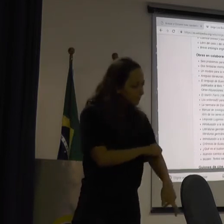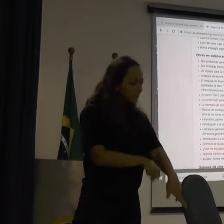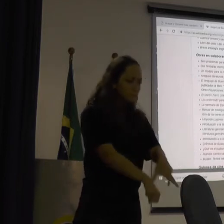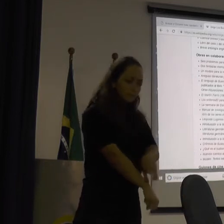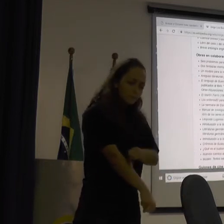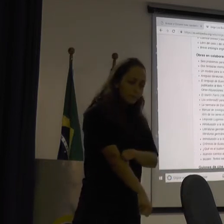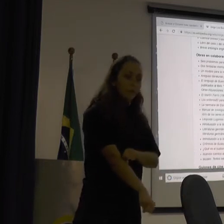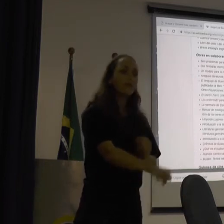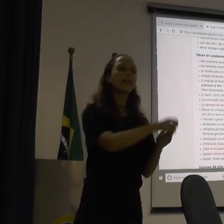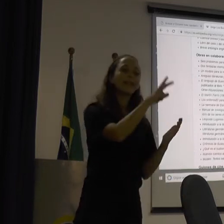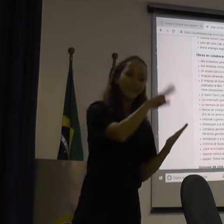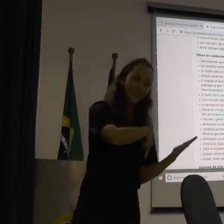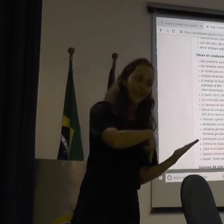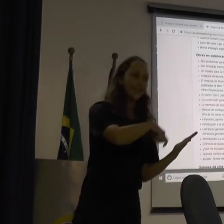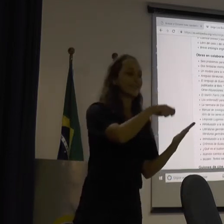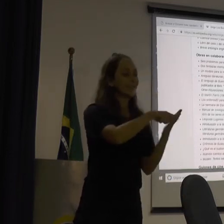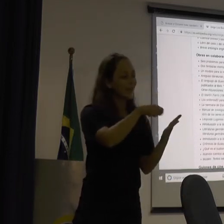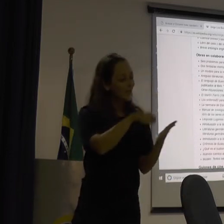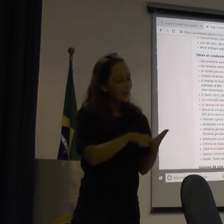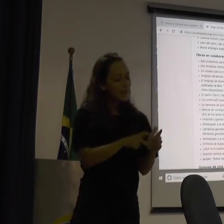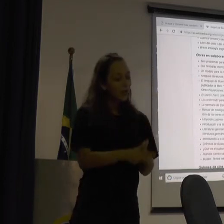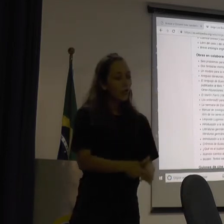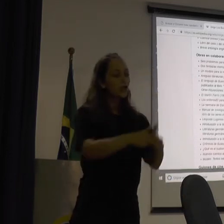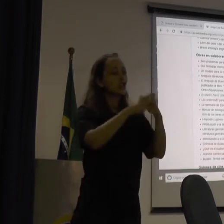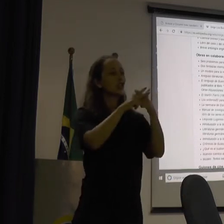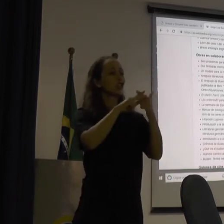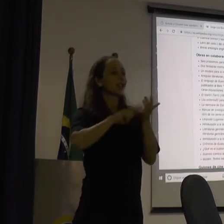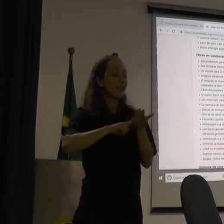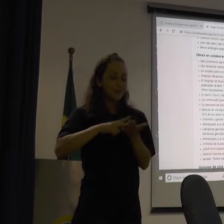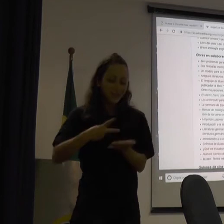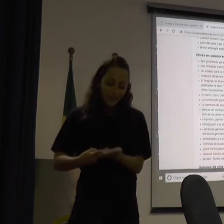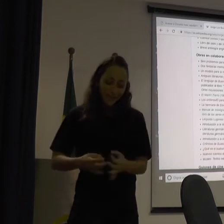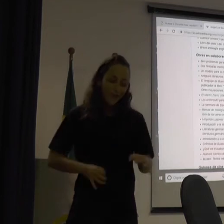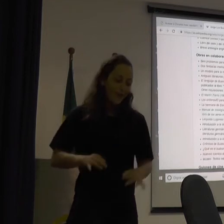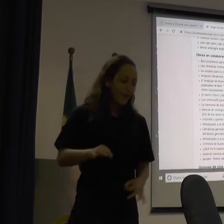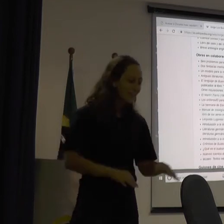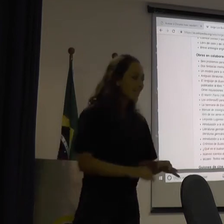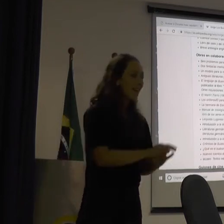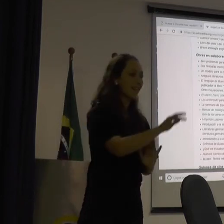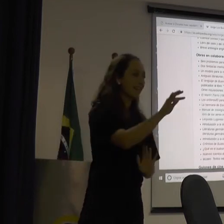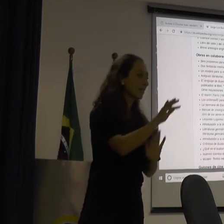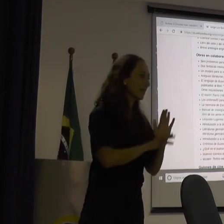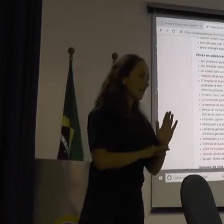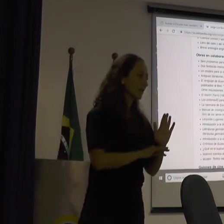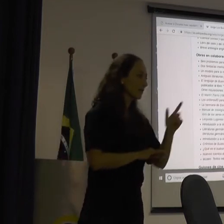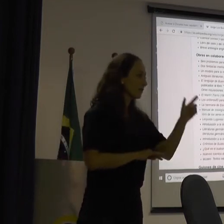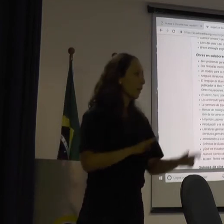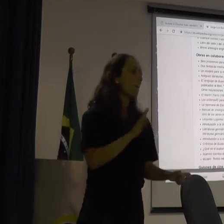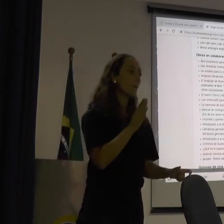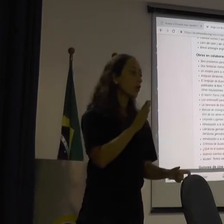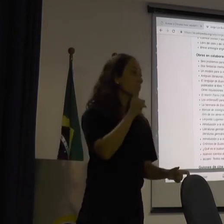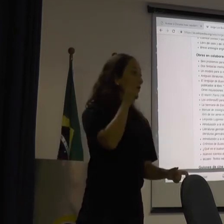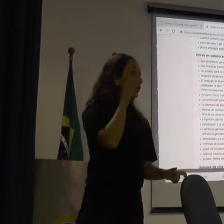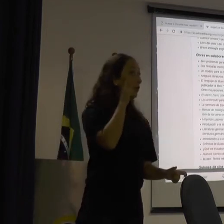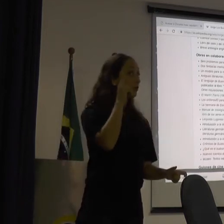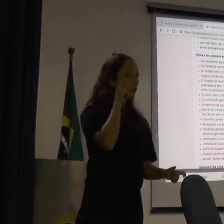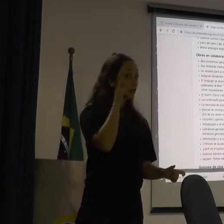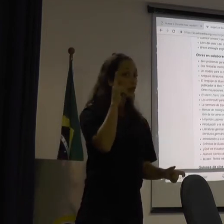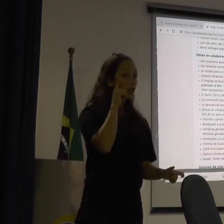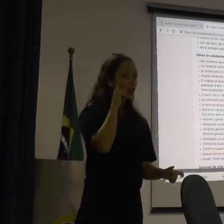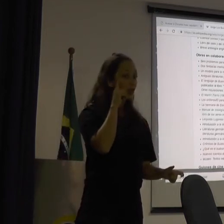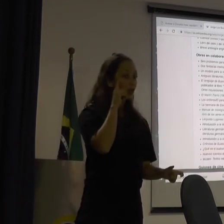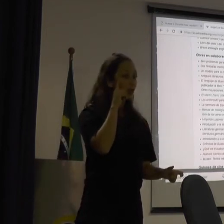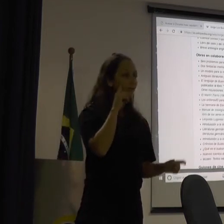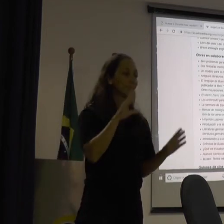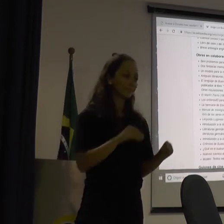em ler, escrever, reescrever, traduzir, organizar. Ele fazia isso todo dia e toda noite,